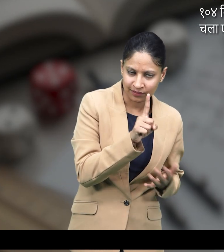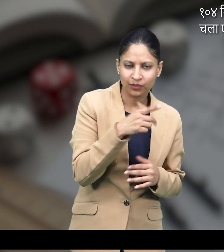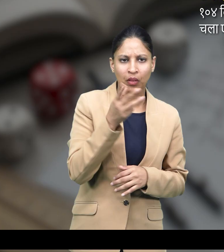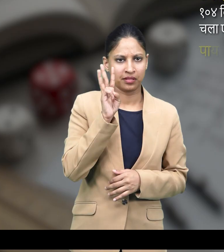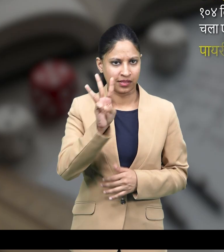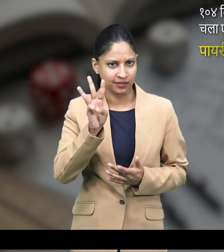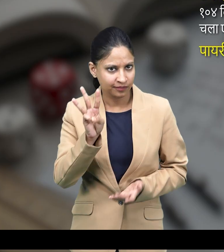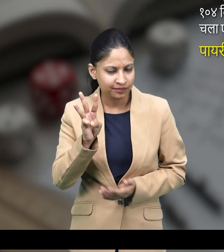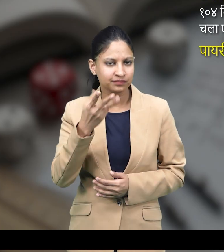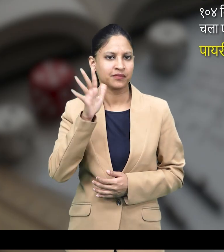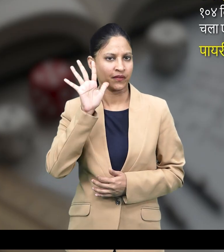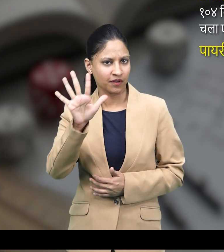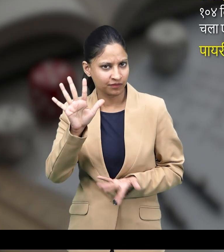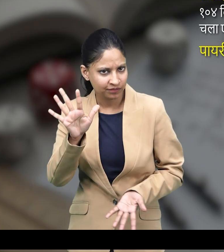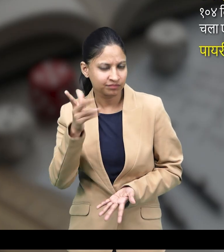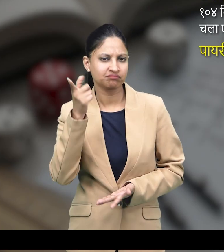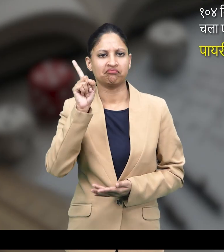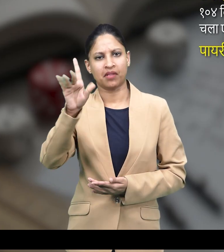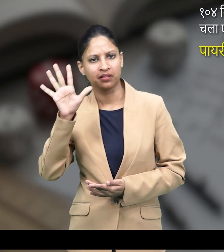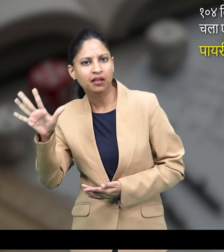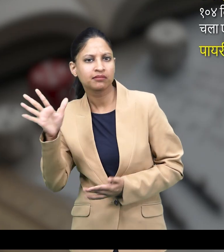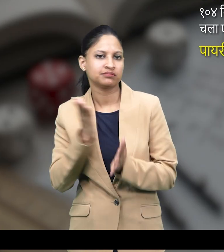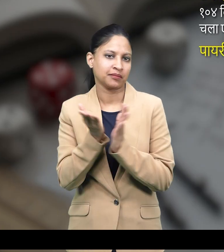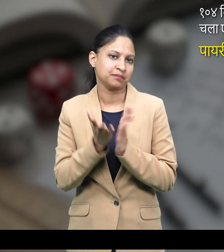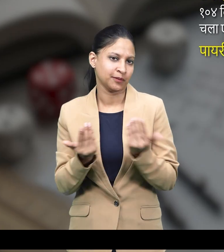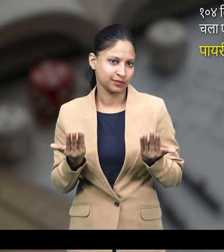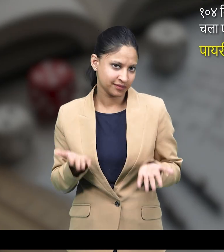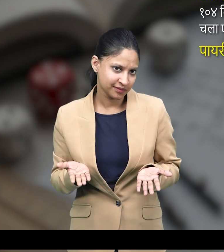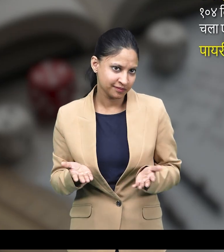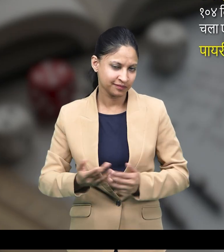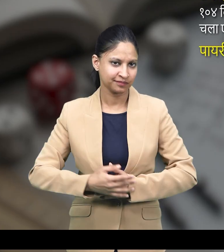1, 3, 5 आणि 15.